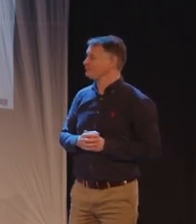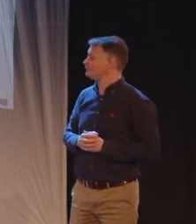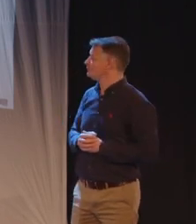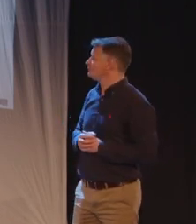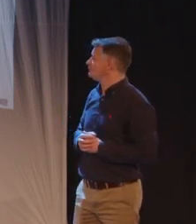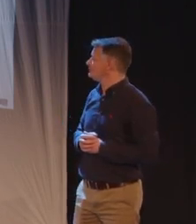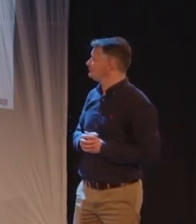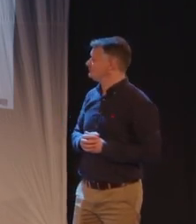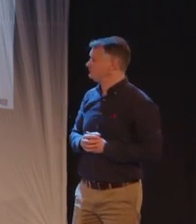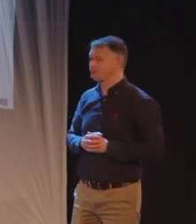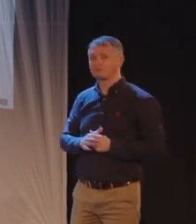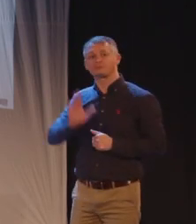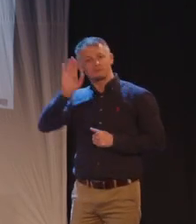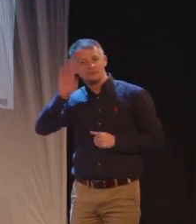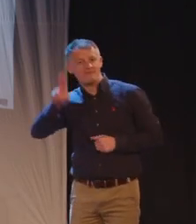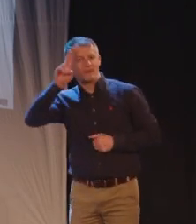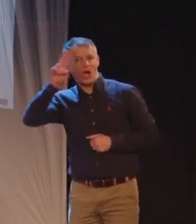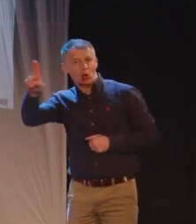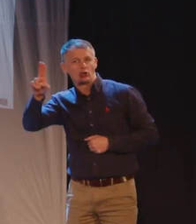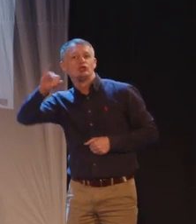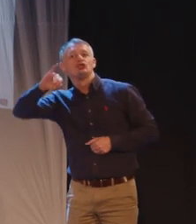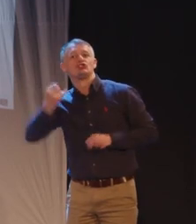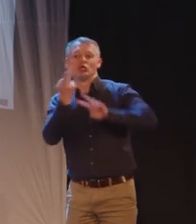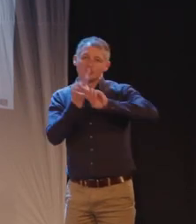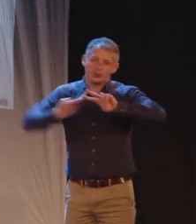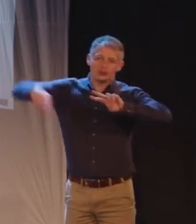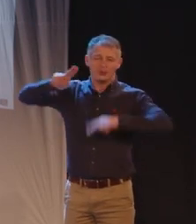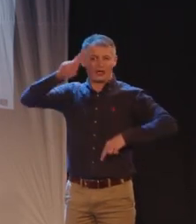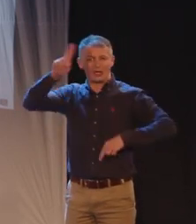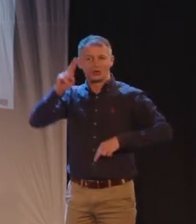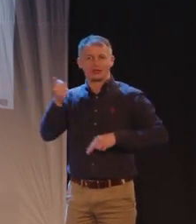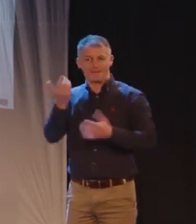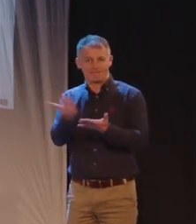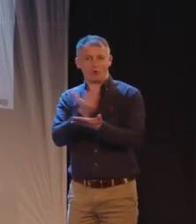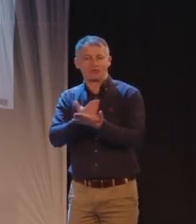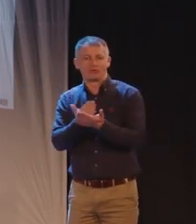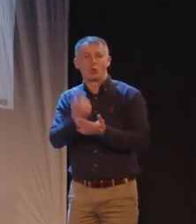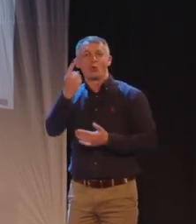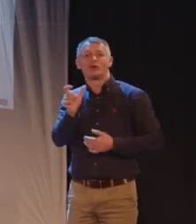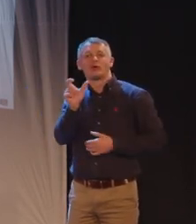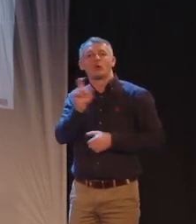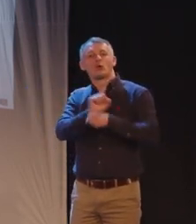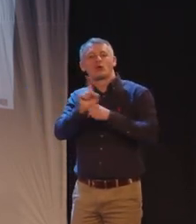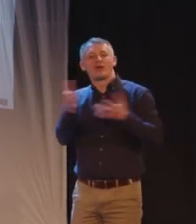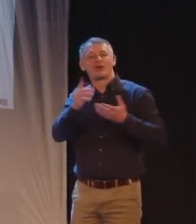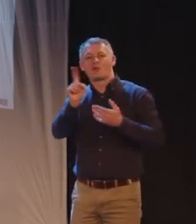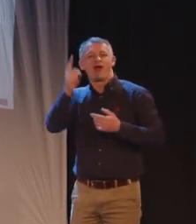avem acolo eroii și supereroii din poveștile noastre. Un capitol pe care nu l-am gândit